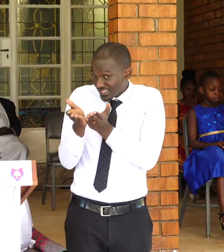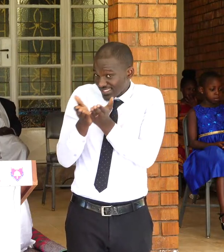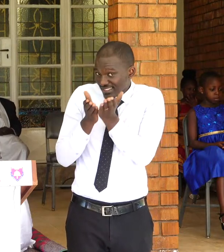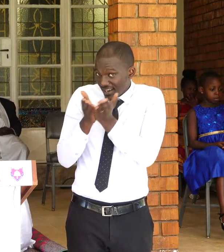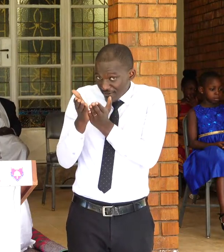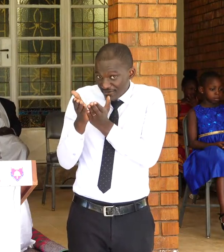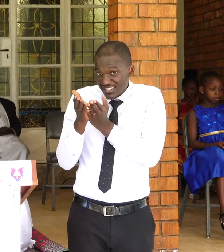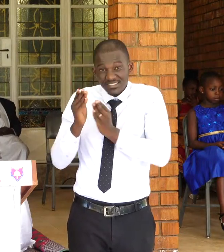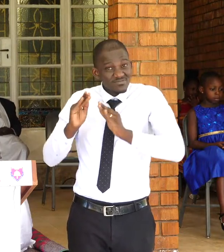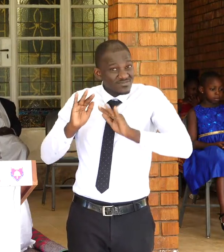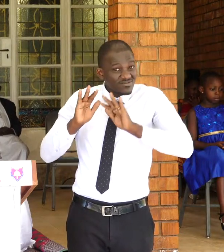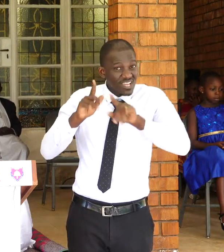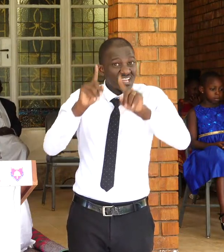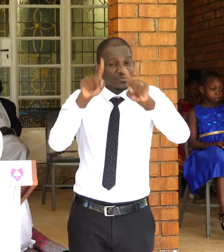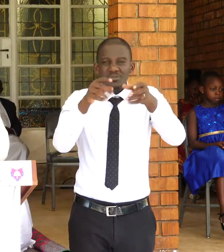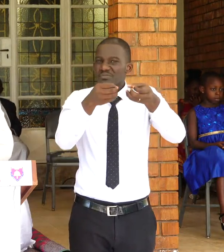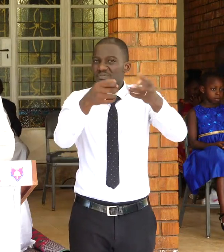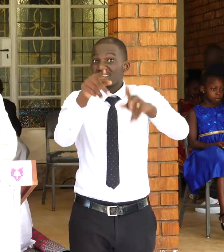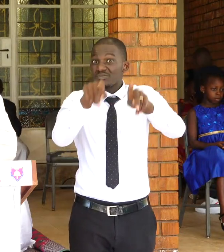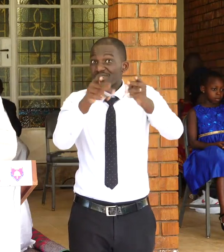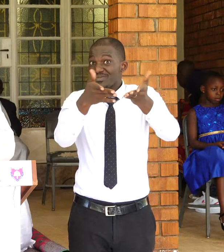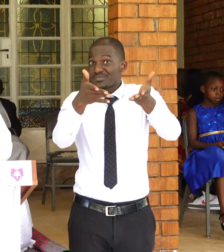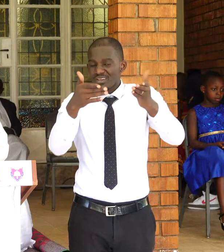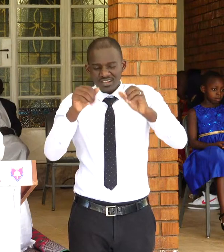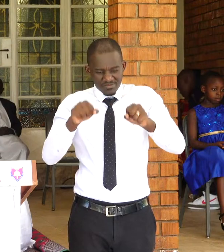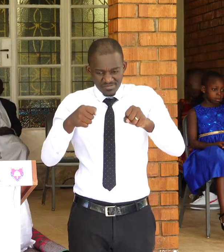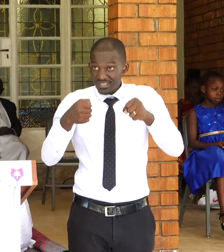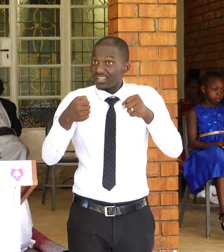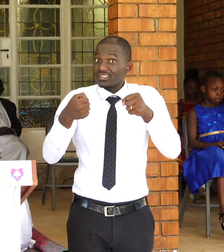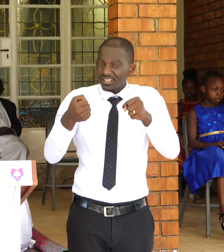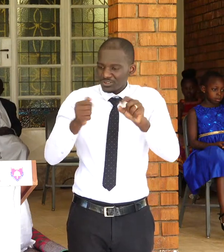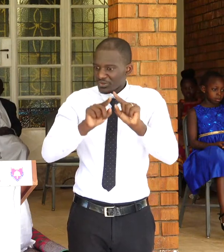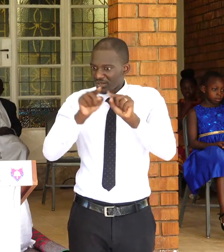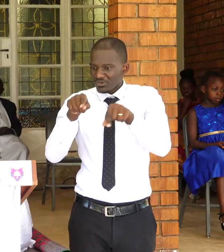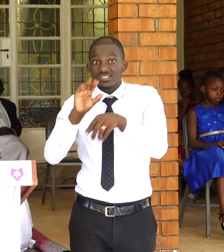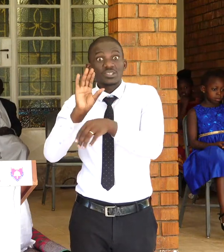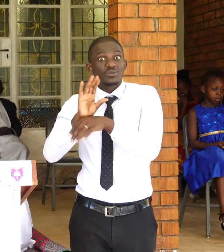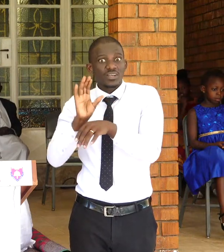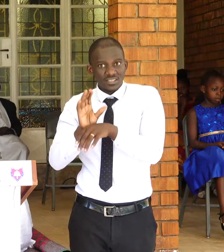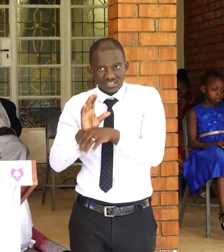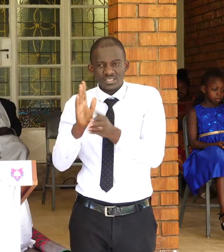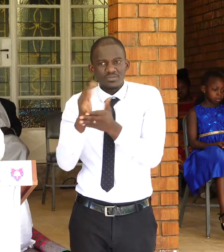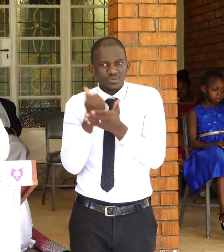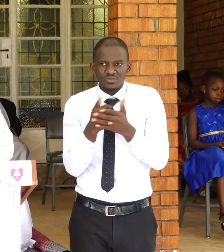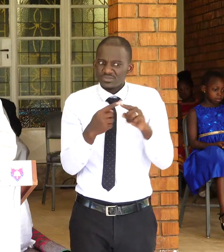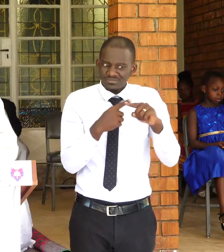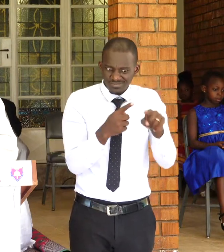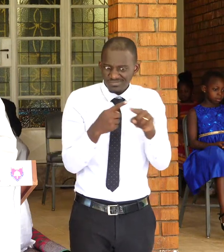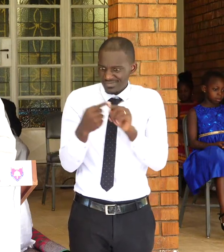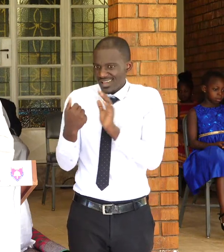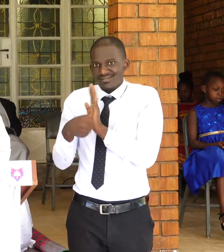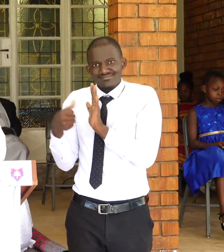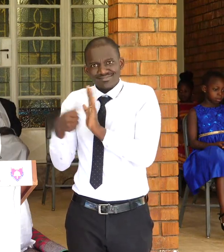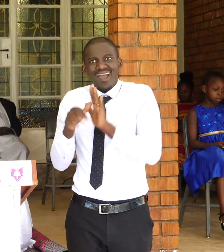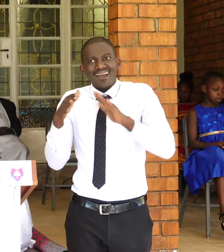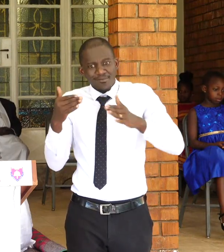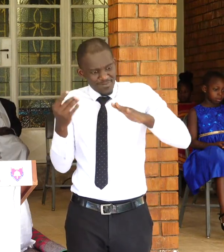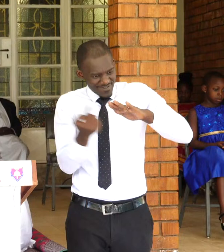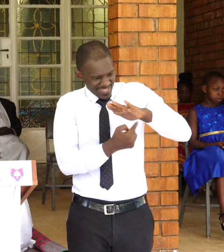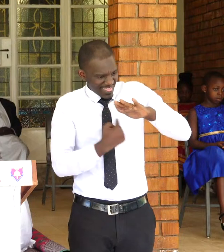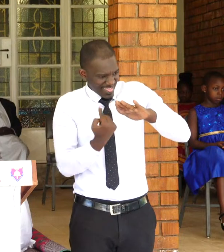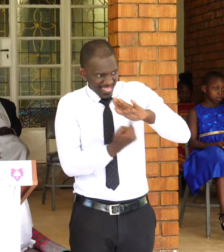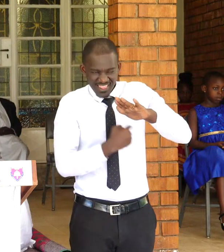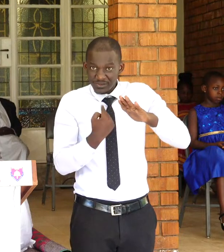etuuka ku bantu bangi, naddala abo abatakyasobola kutuuka ku kkanisa olw'ebizibu oba olw'embeera